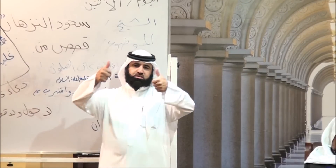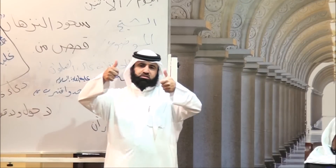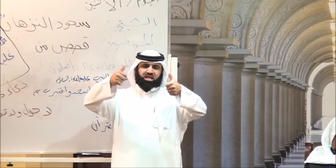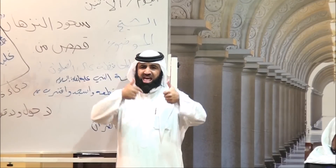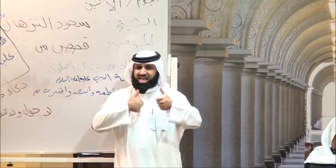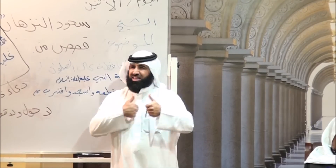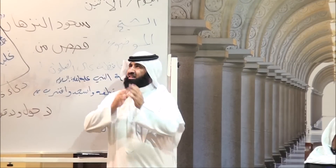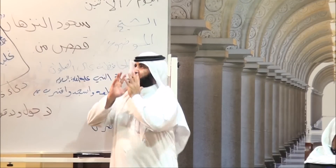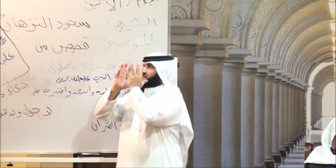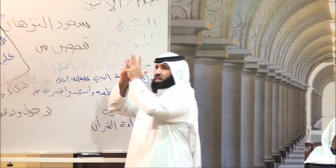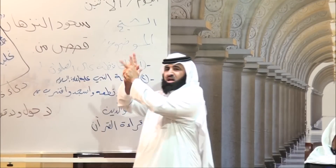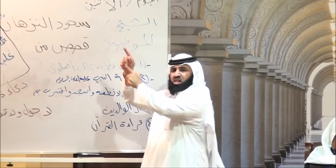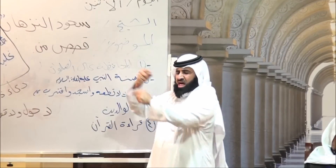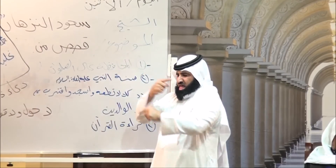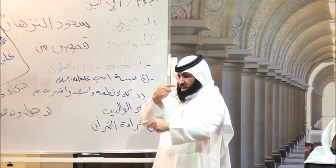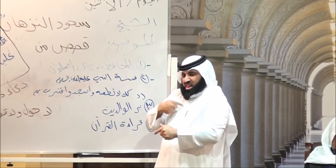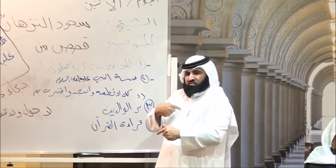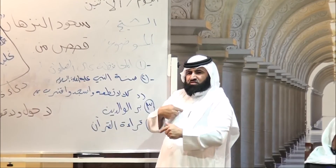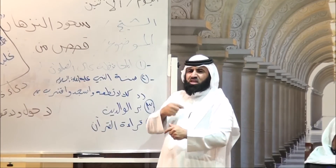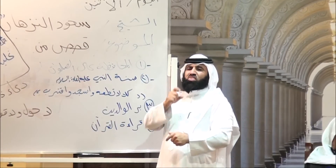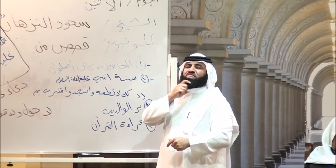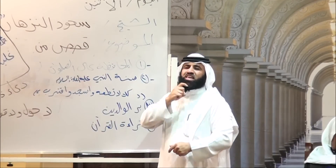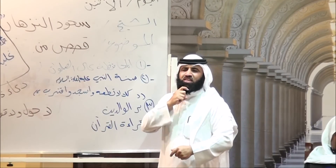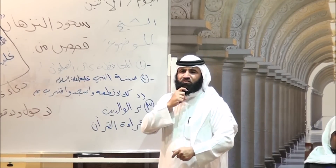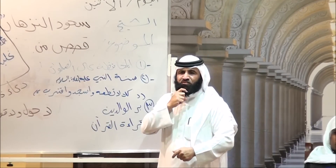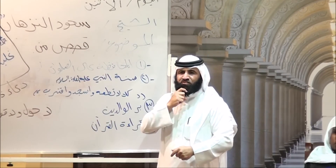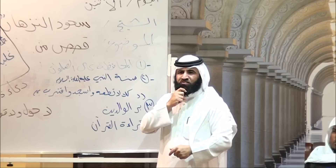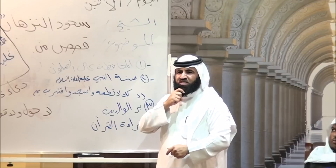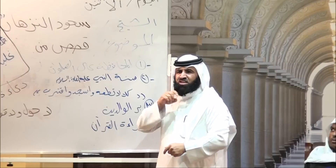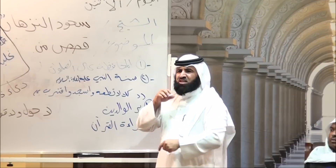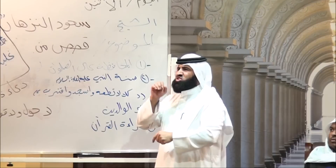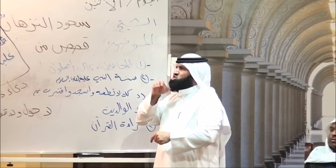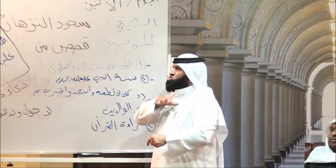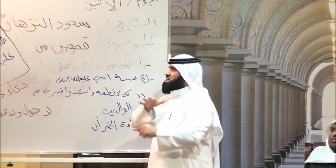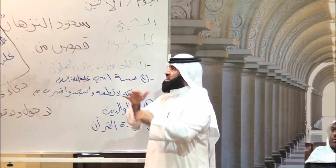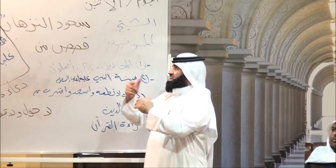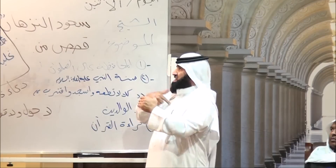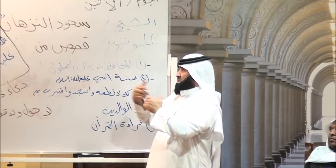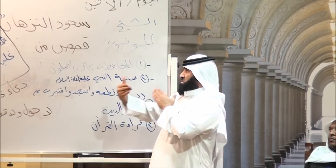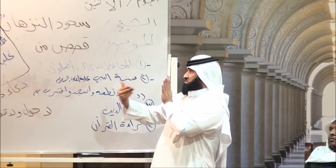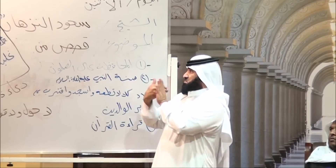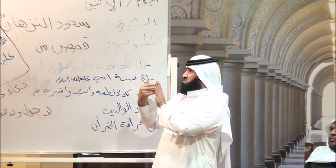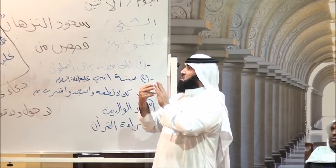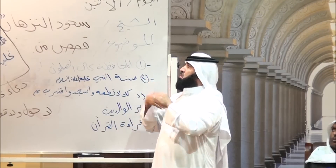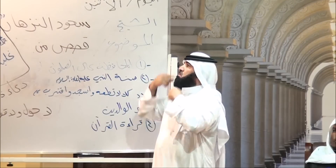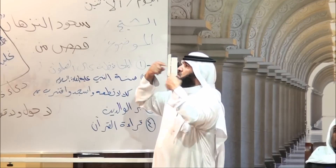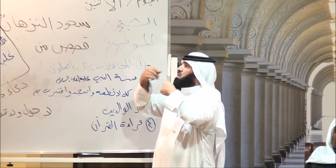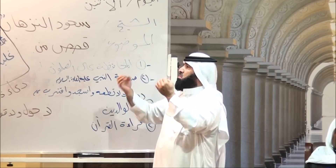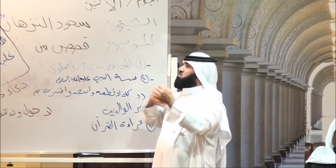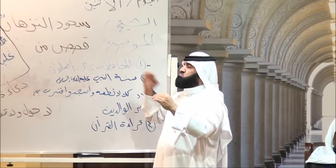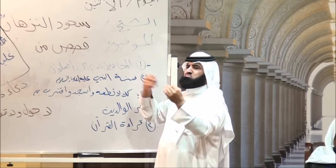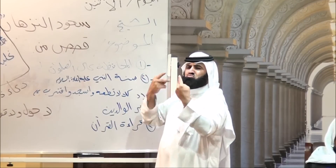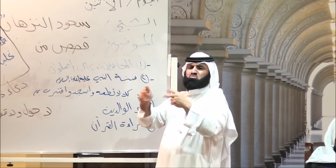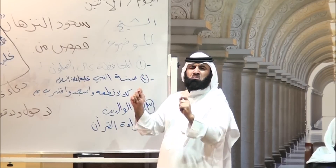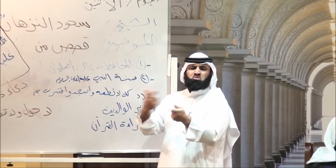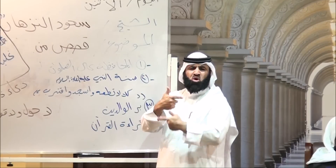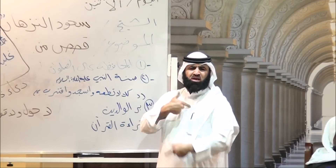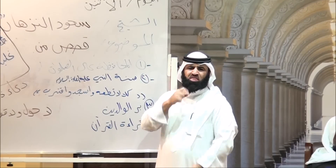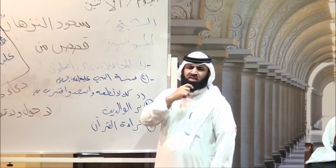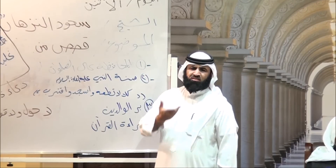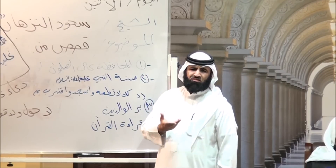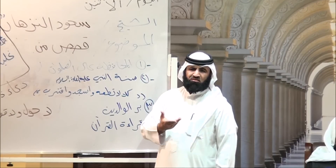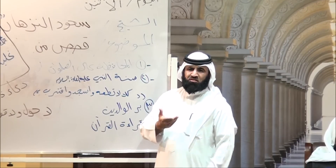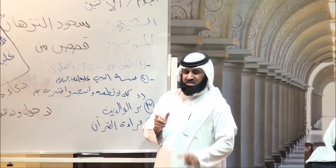أستطيع دفع الشر عن نفسي ولا جلب النفع لنفسي إلا بفضل الله وحده وإعانة الله لي.